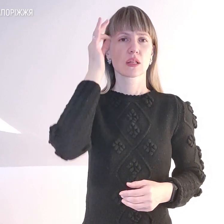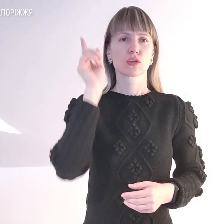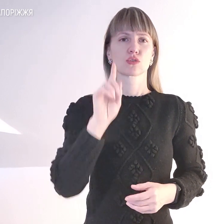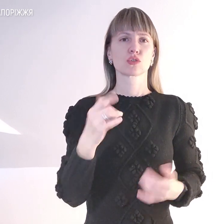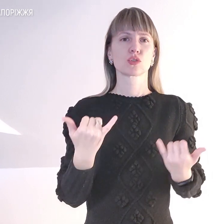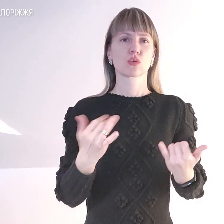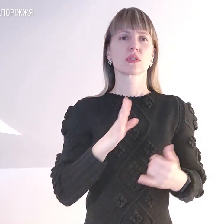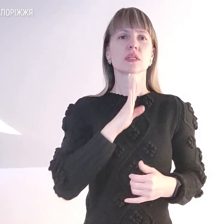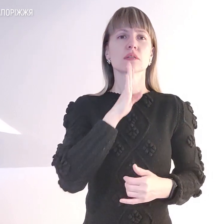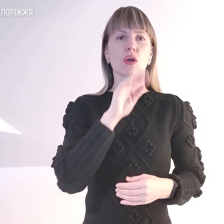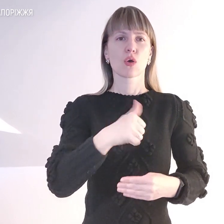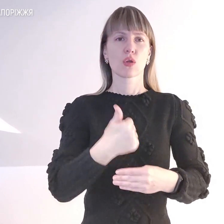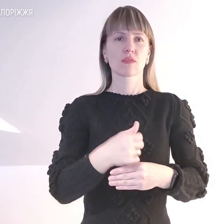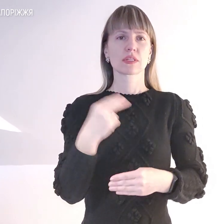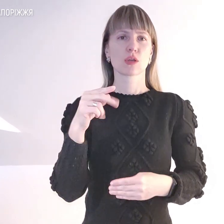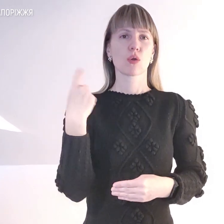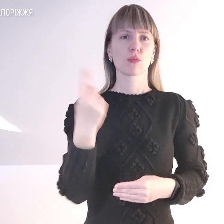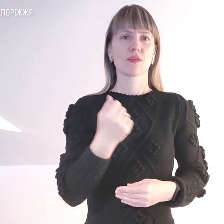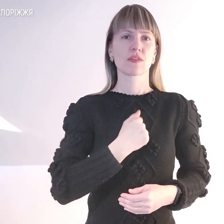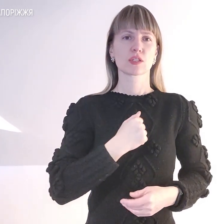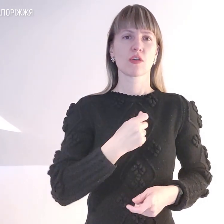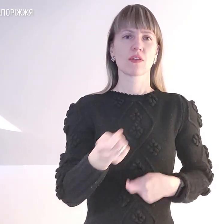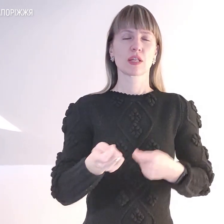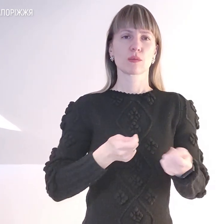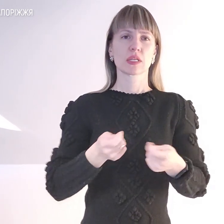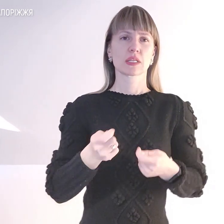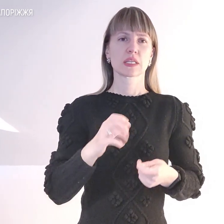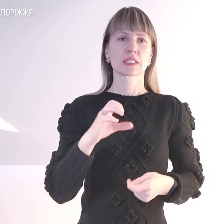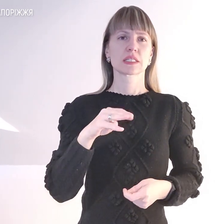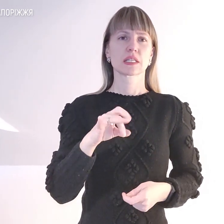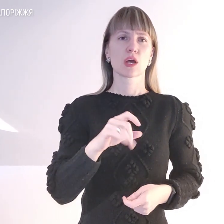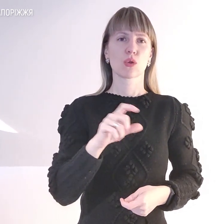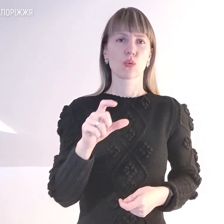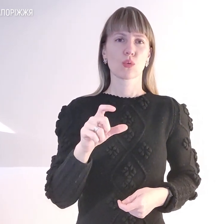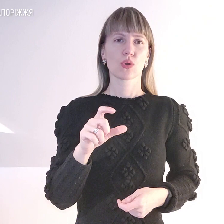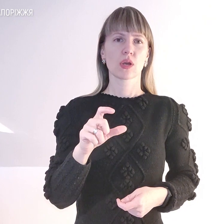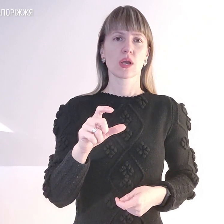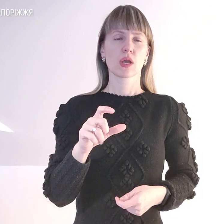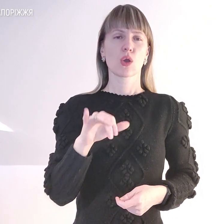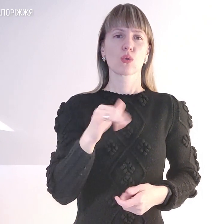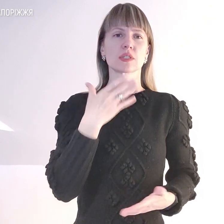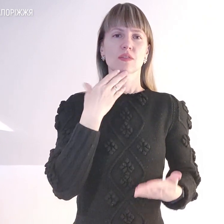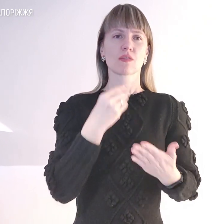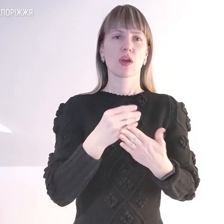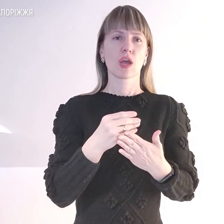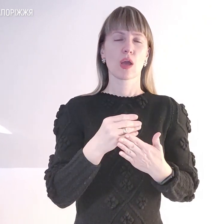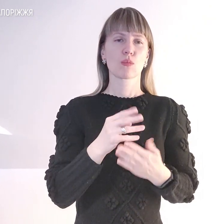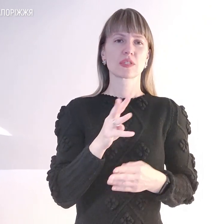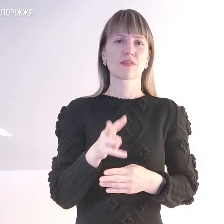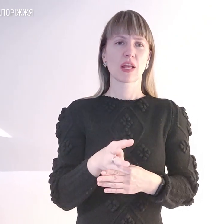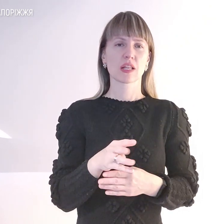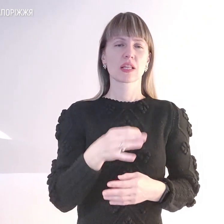Сьогодні зранку голова Запорізької обласної військової адміністрації Олександр Старух у своєму зверненні сказав, що